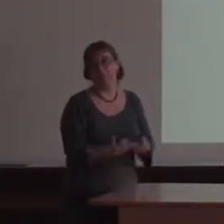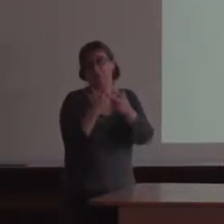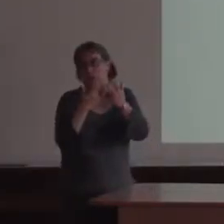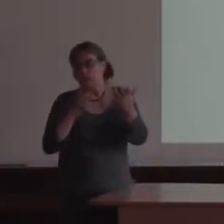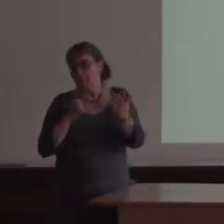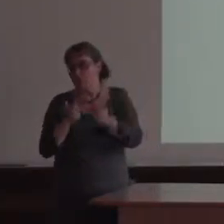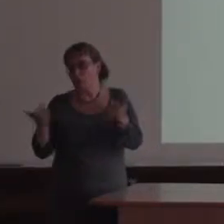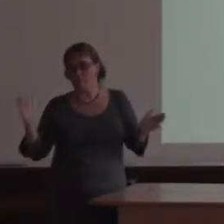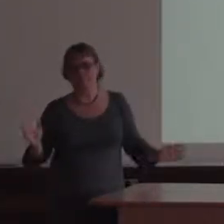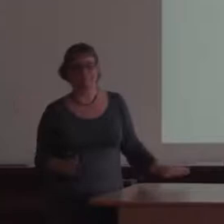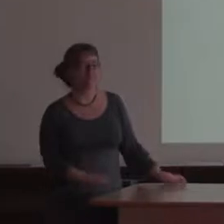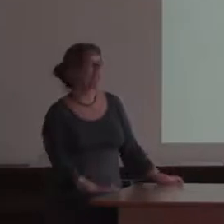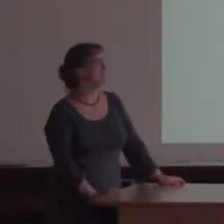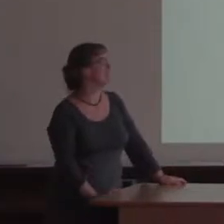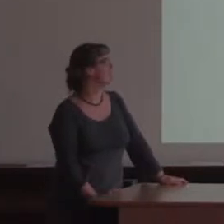OK.